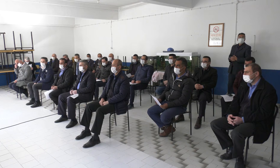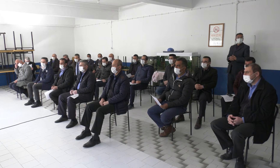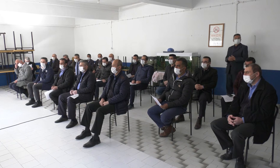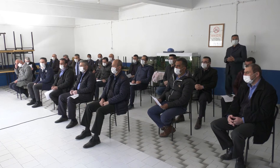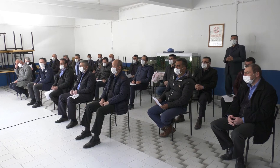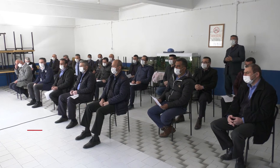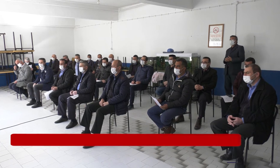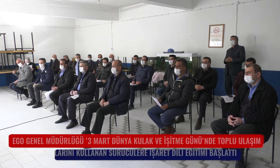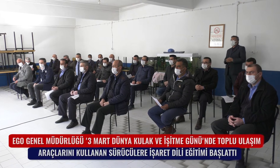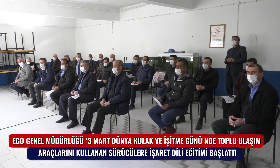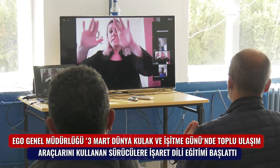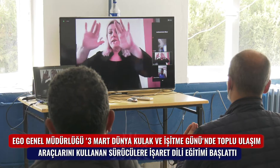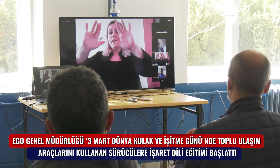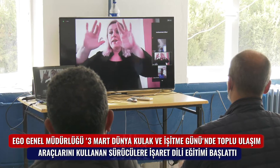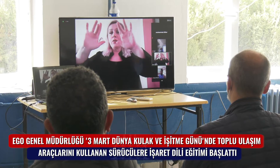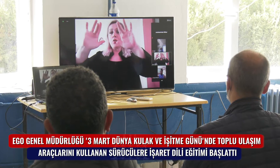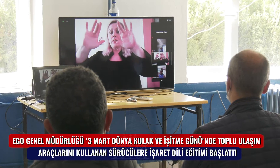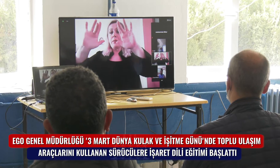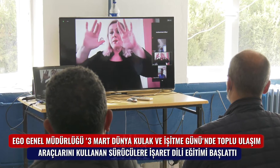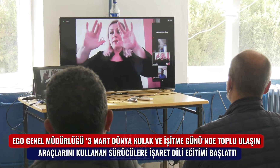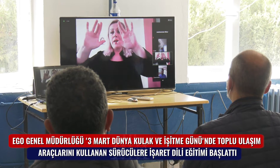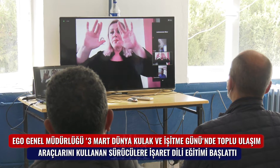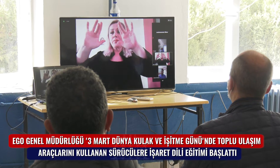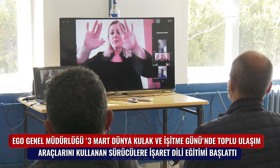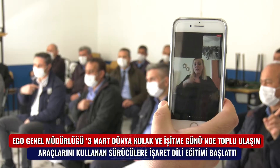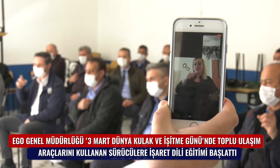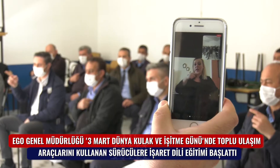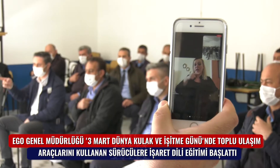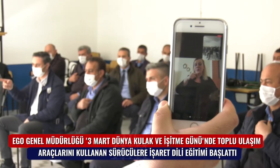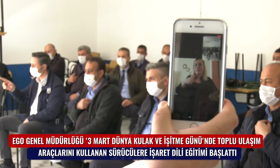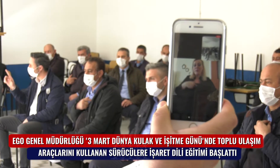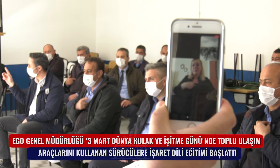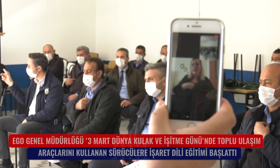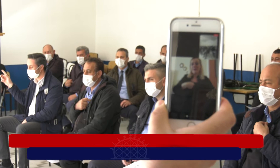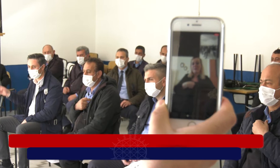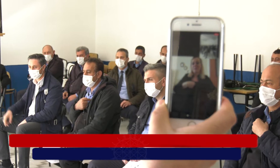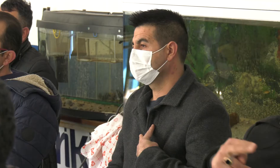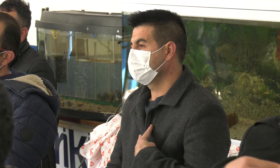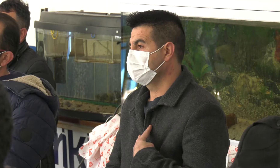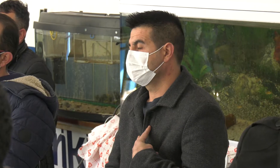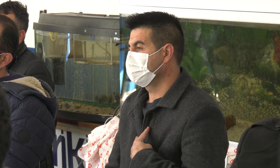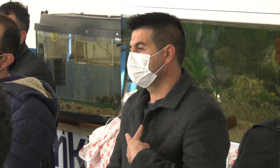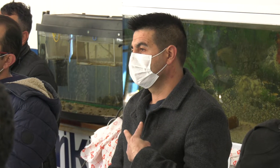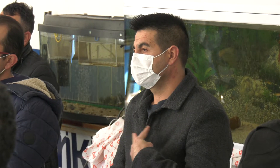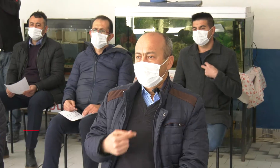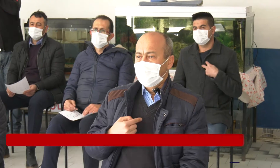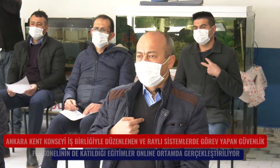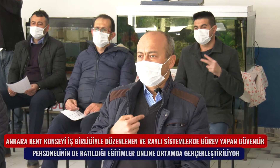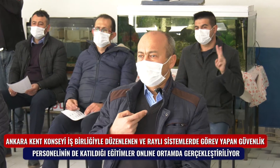Bir nankör gibi diğer yabancı değil. Bakın, iki elin orta parmağı bu şekilde değdiriyorsunuz. Ortasını iki defa değdiriyoruz. Benim kalemim. Senin